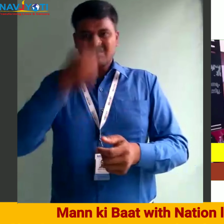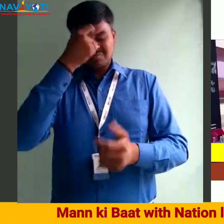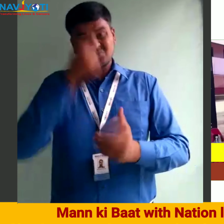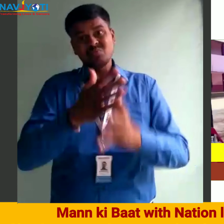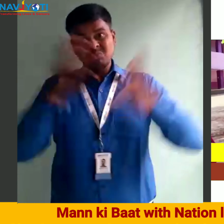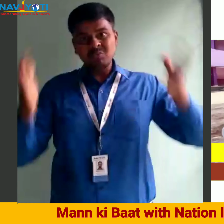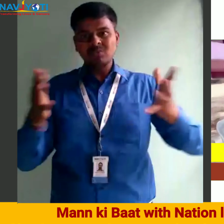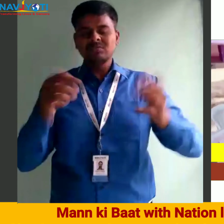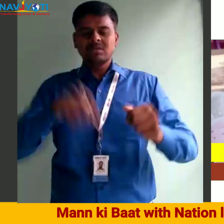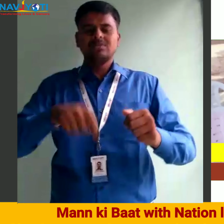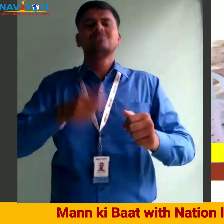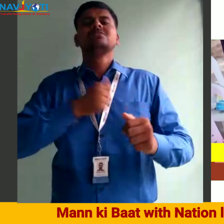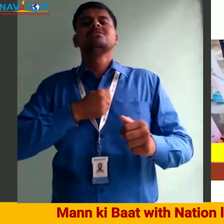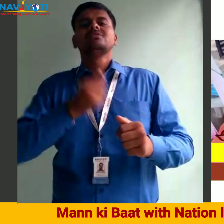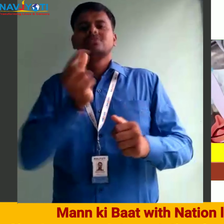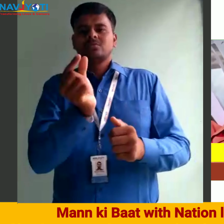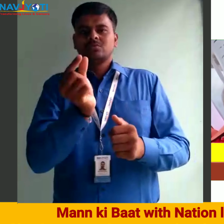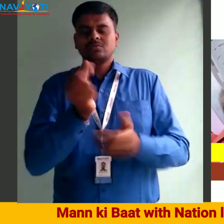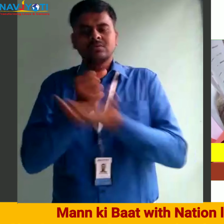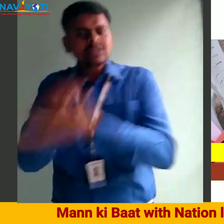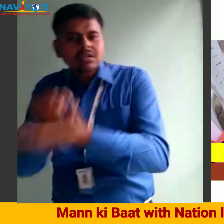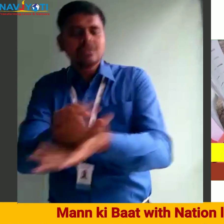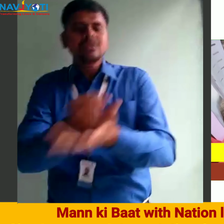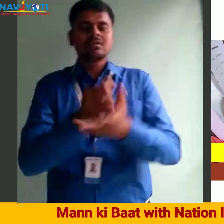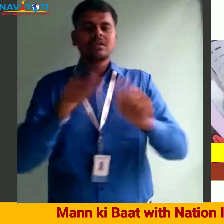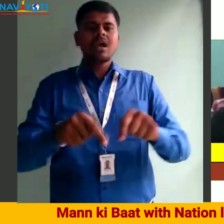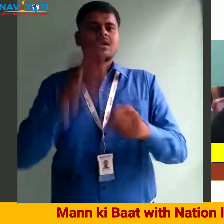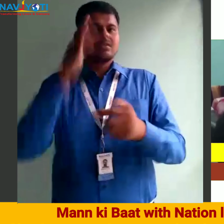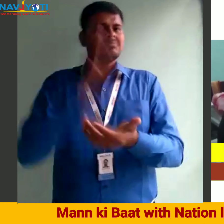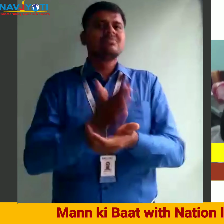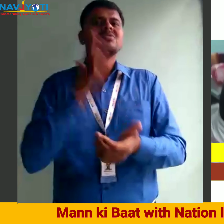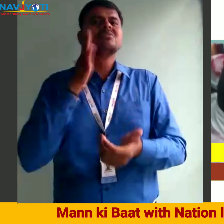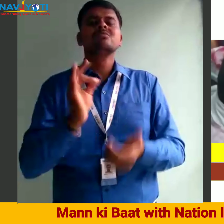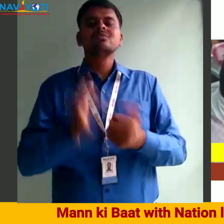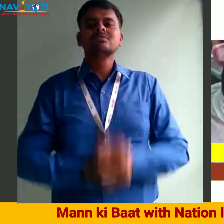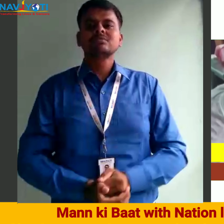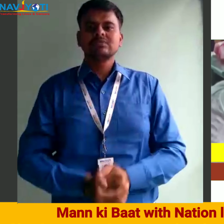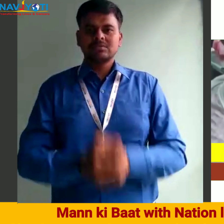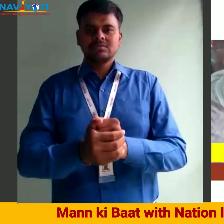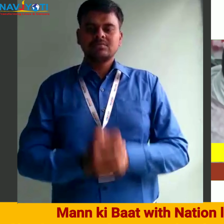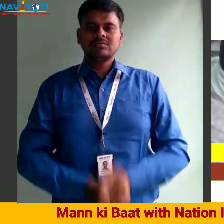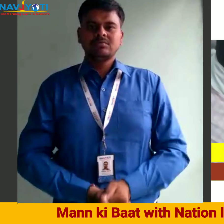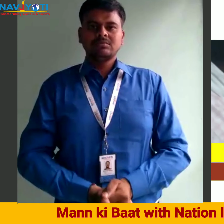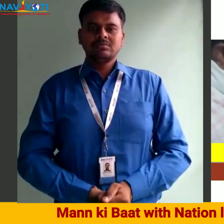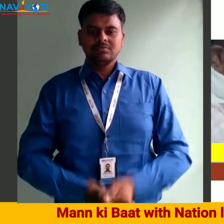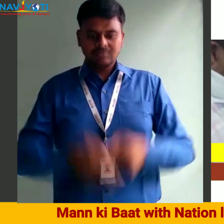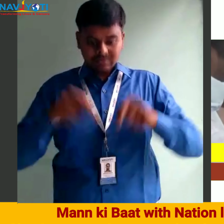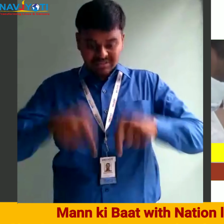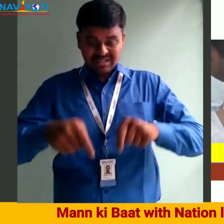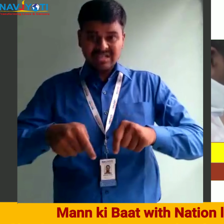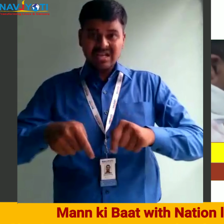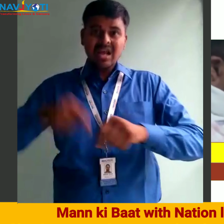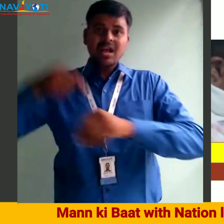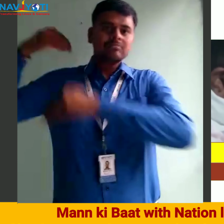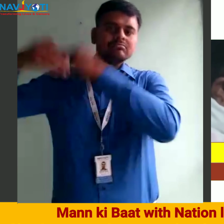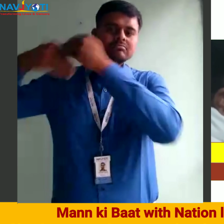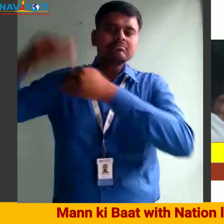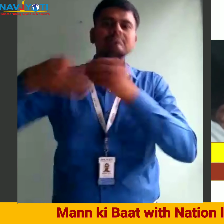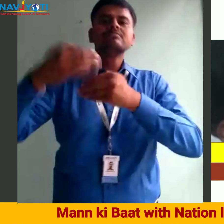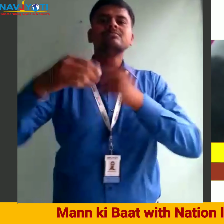है। यह बात महत्वपूर्ण नहीं है कि हम क्या देते हैं और कितना देते हैं। संकट के इस दौर